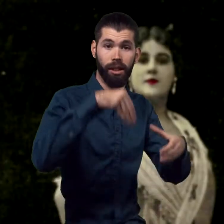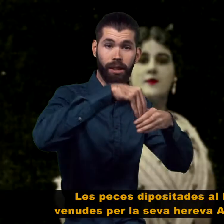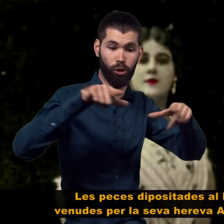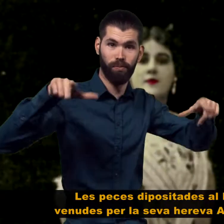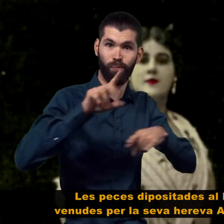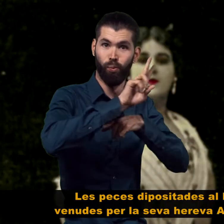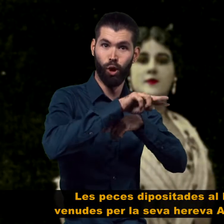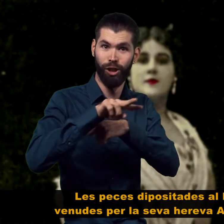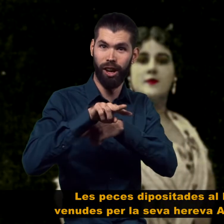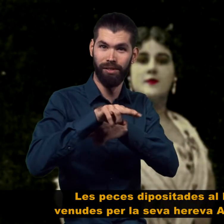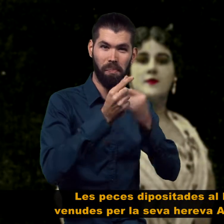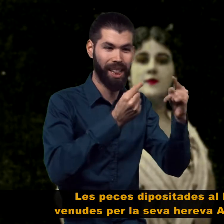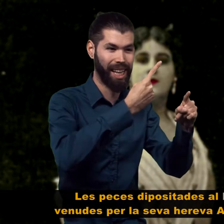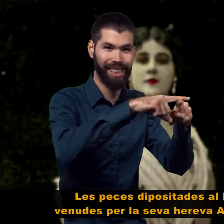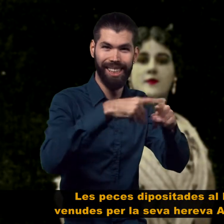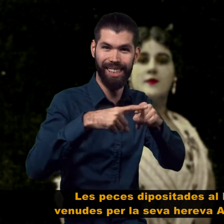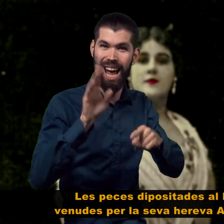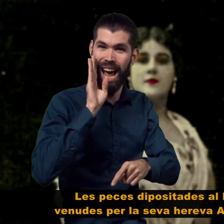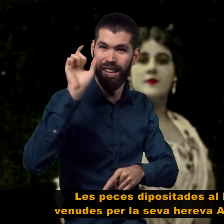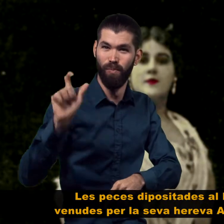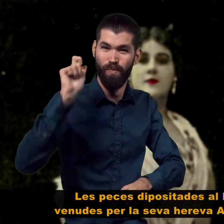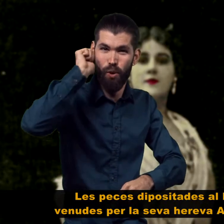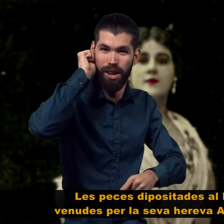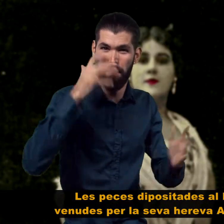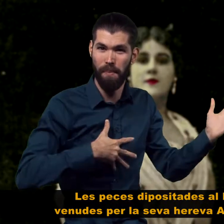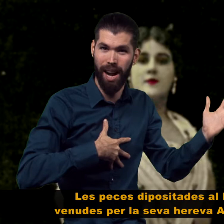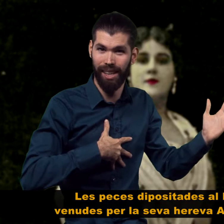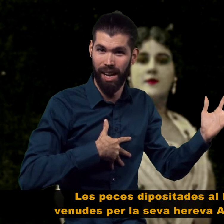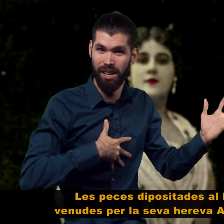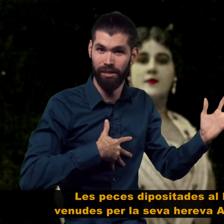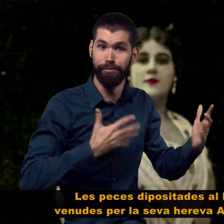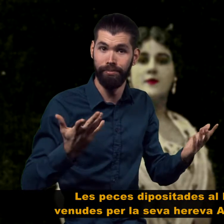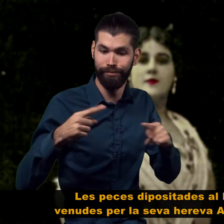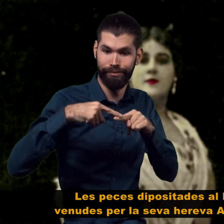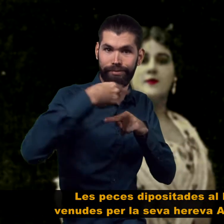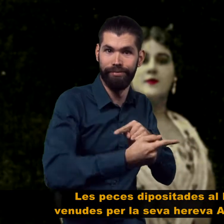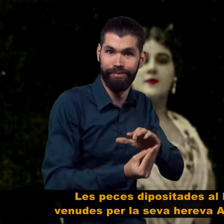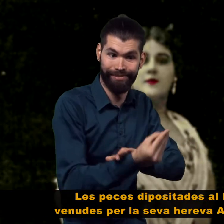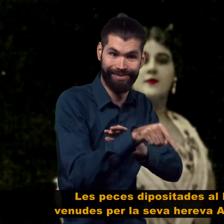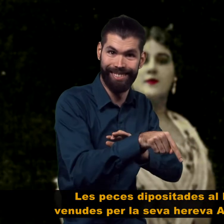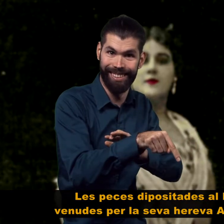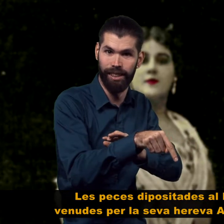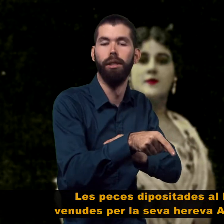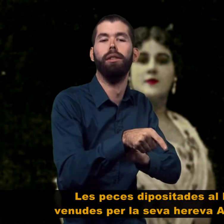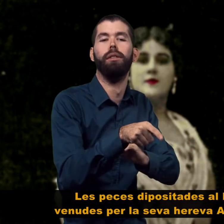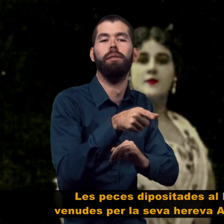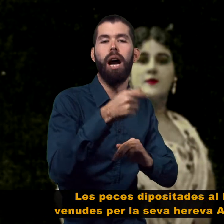Les peces dipositades al museu van ser venudes per la seva hereva Àngels Magret Vila, al Col·legi de l'Art Major de la Seda